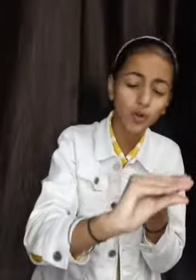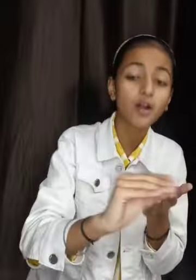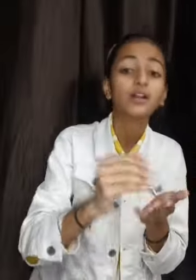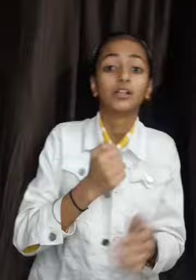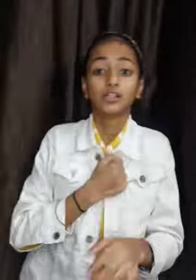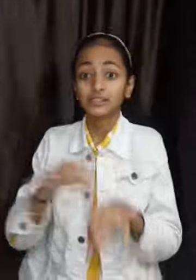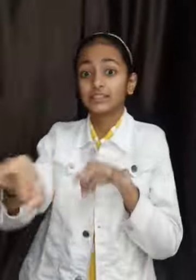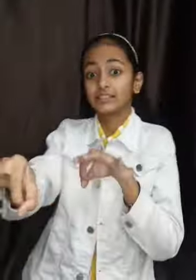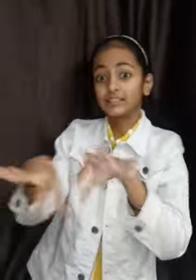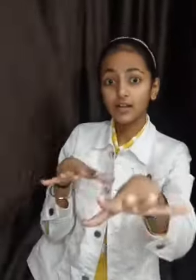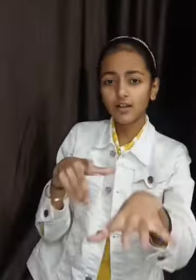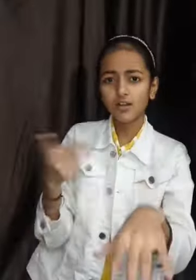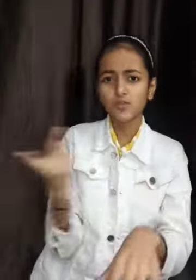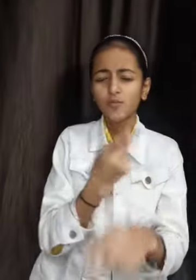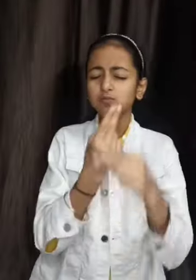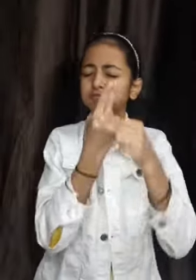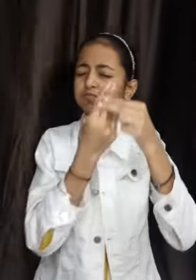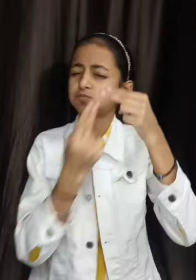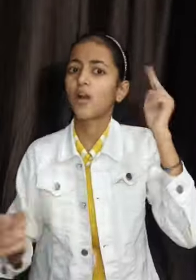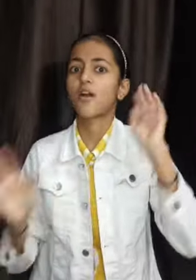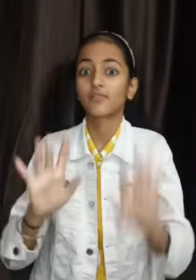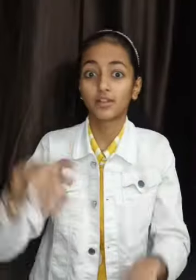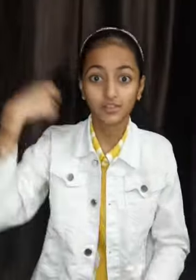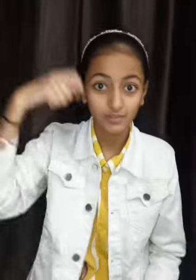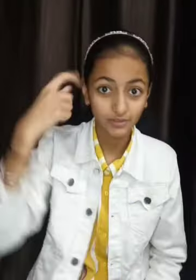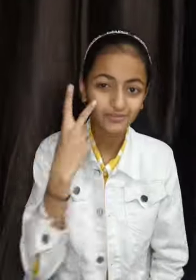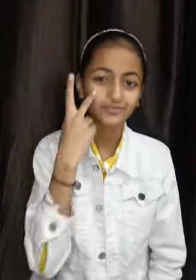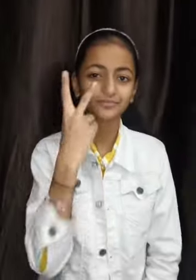था ग्रामीण व शहरी क्षेत्र। आइए इसकी वीडियो देखते हैं।